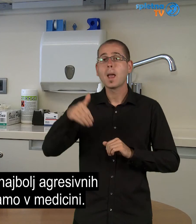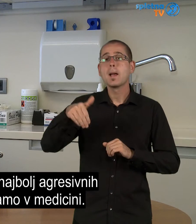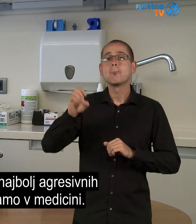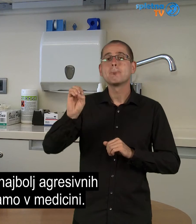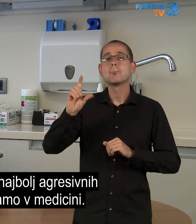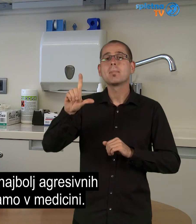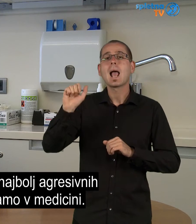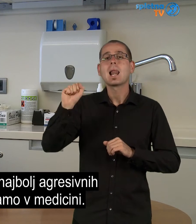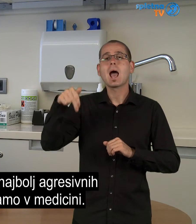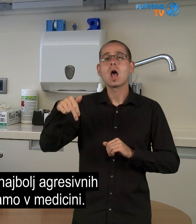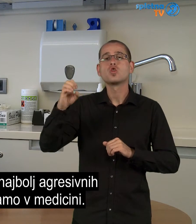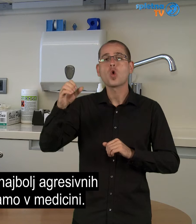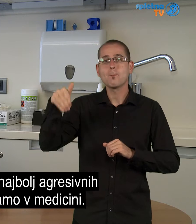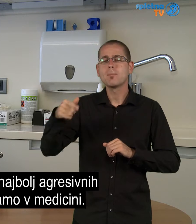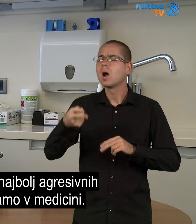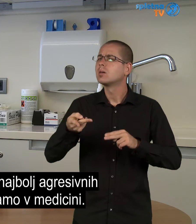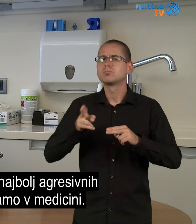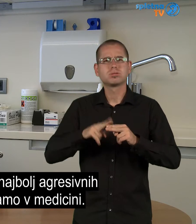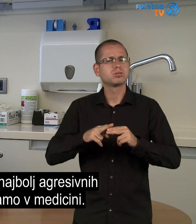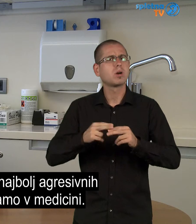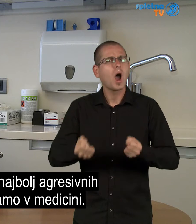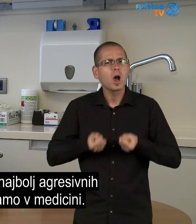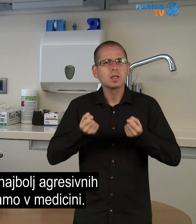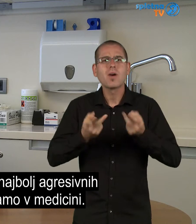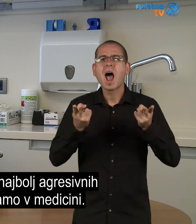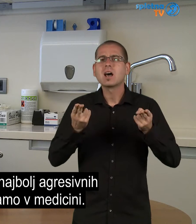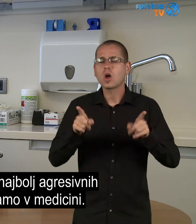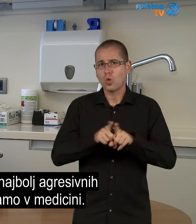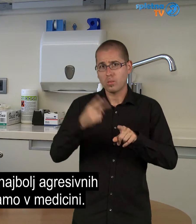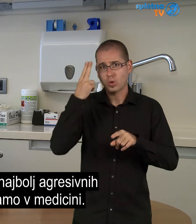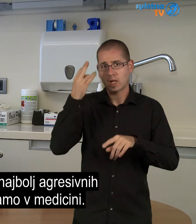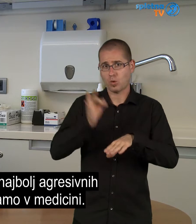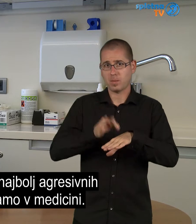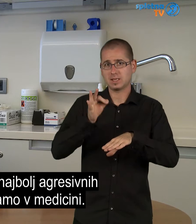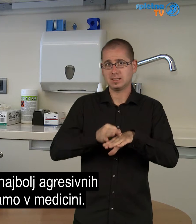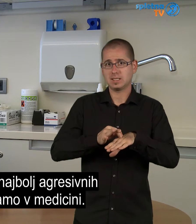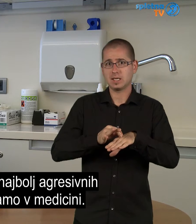Melanom je eden najbolj agresivnih rakov, kar jih poznamo v medicini.